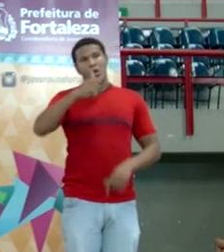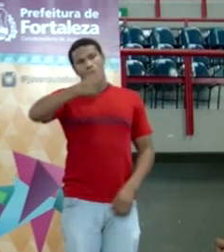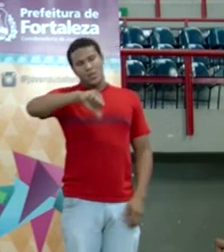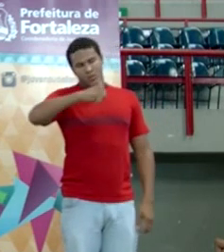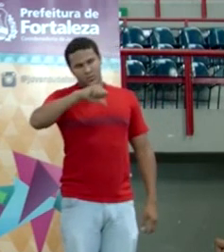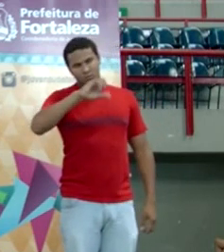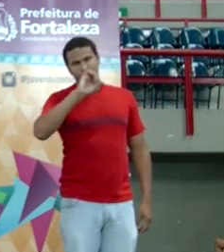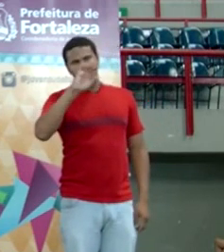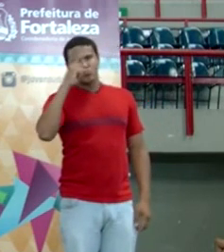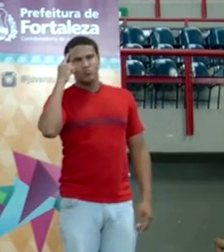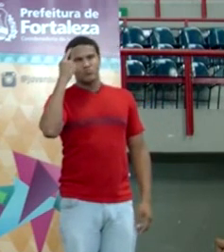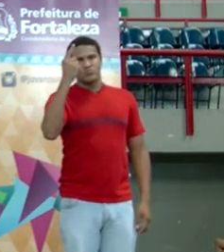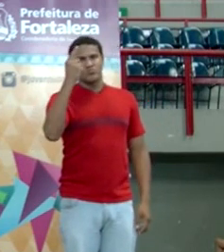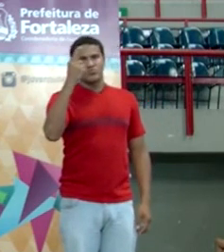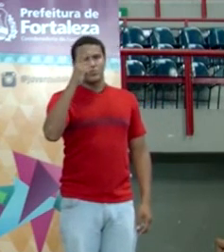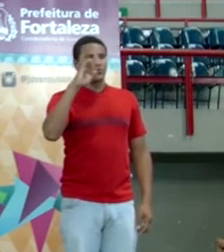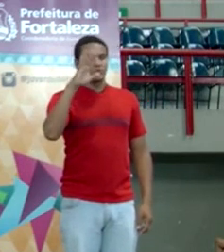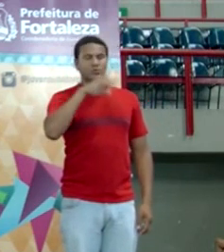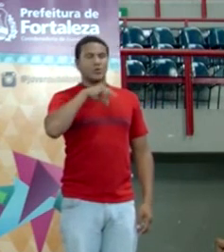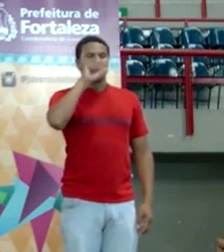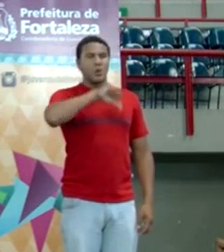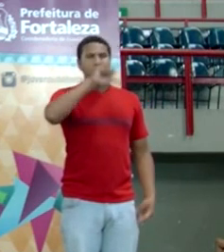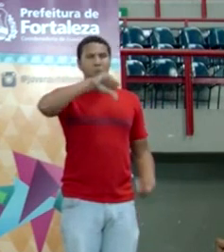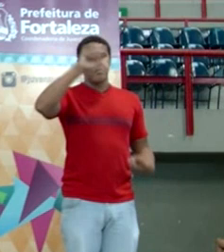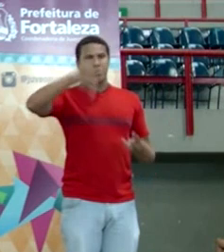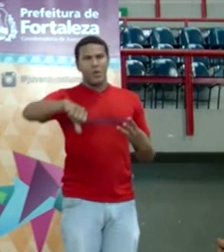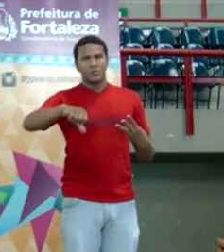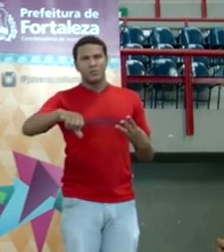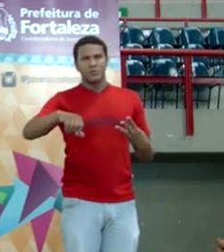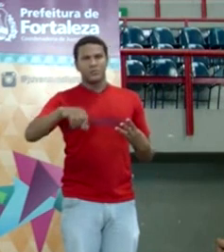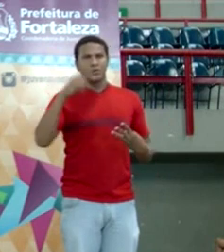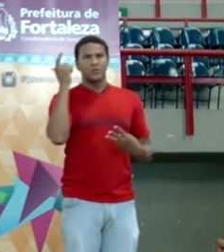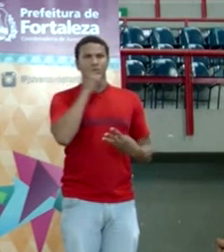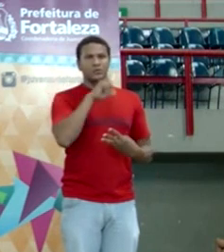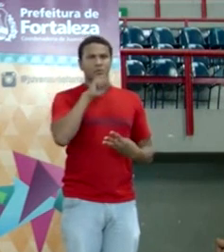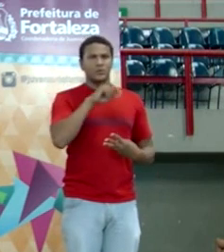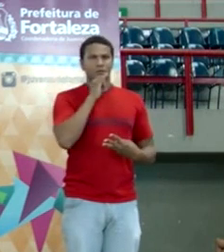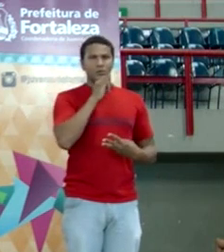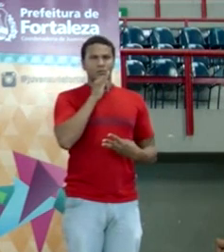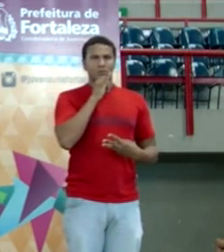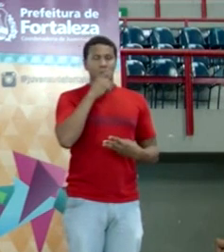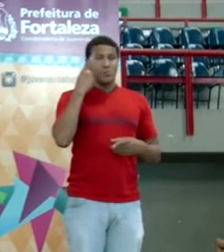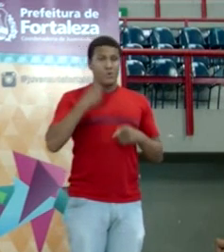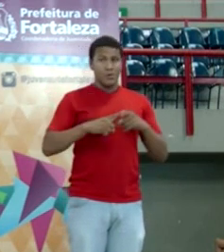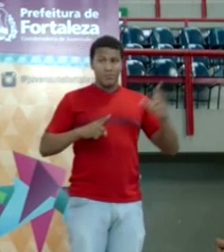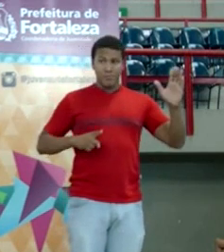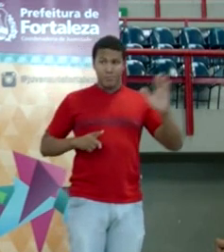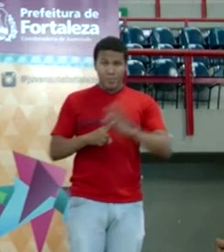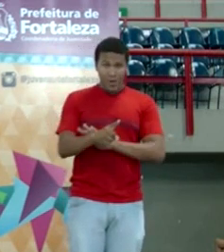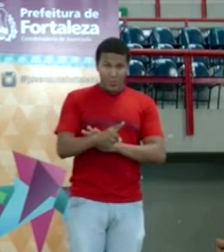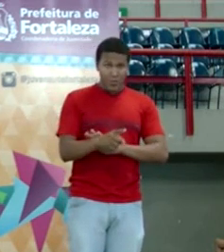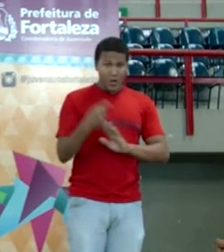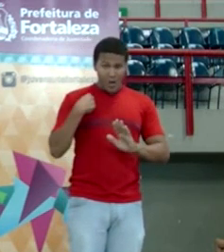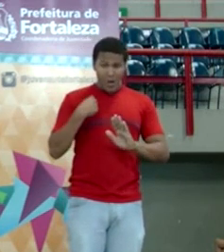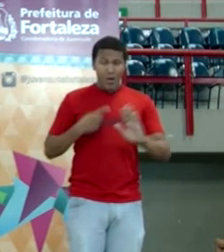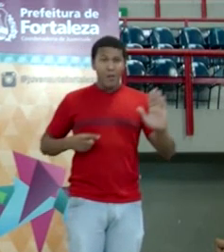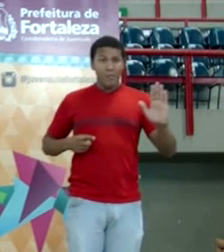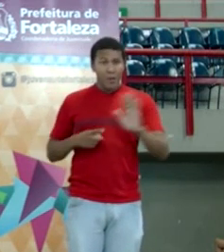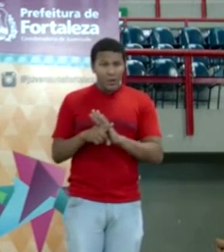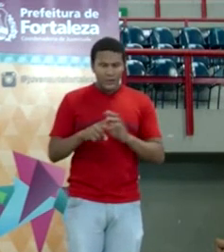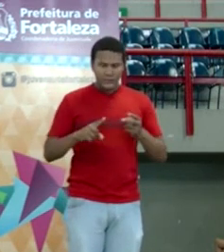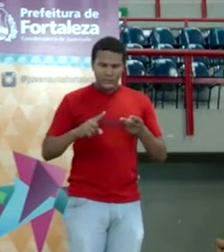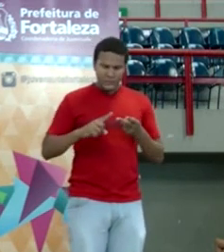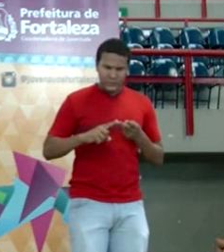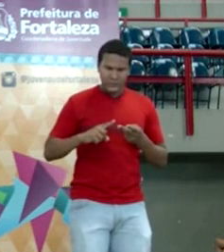uma situação. Ele se dá mal na prova, no currículo e na entrevista. É porque a pergunta que eu fiz gerou uma série